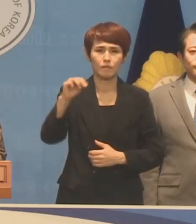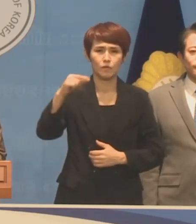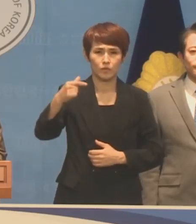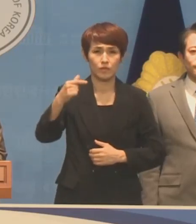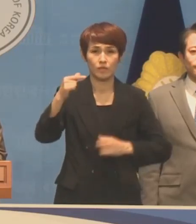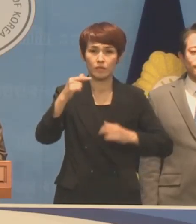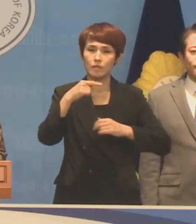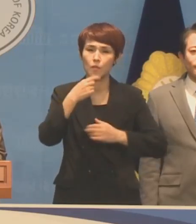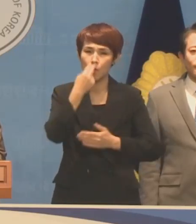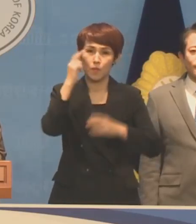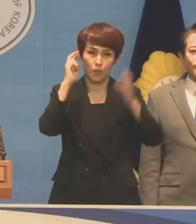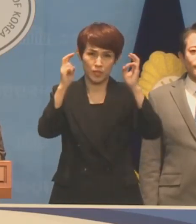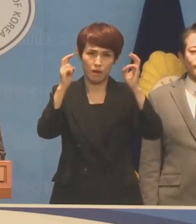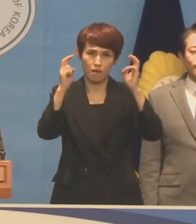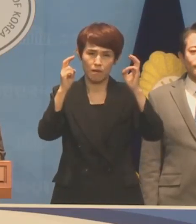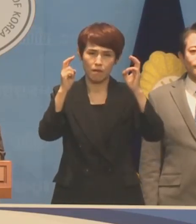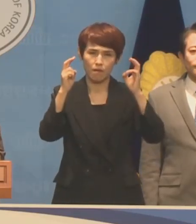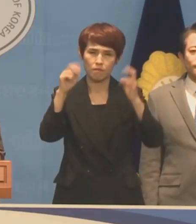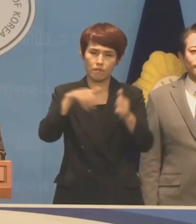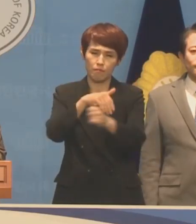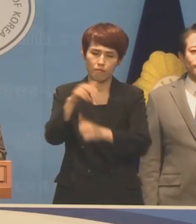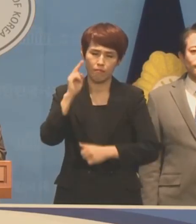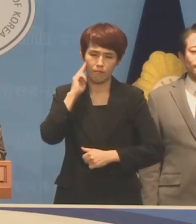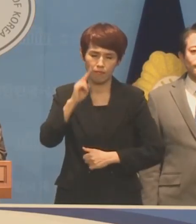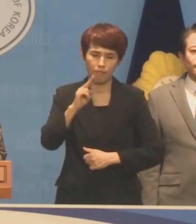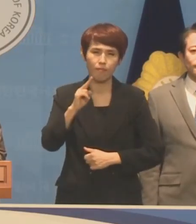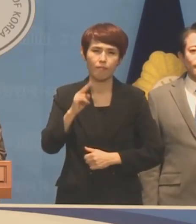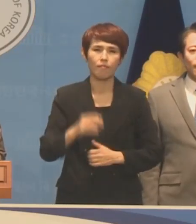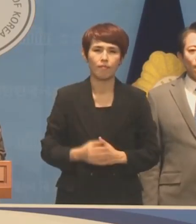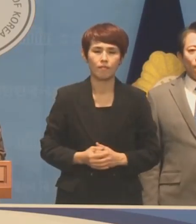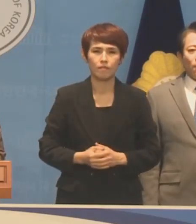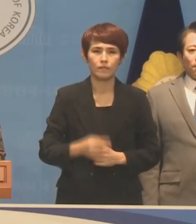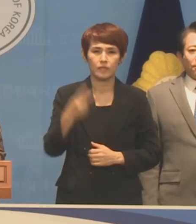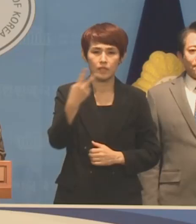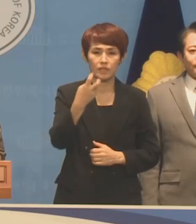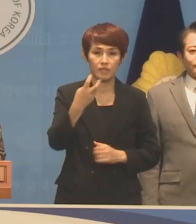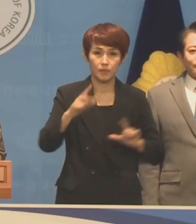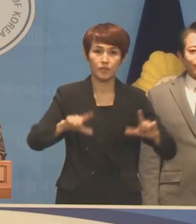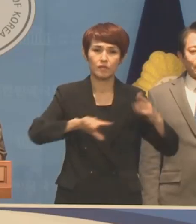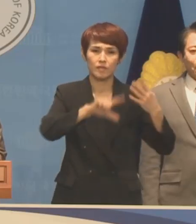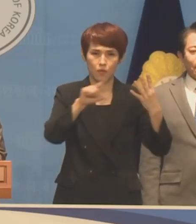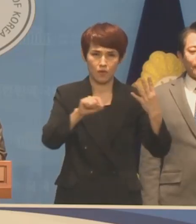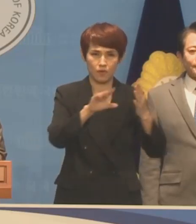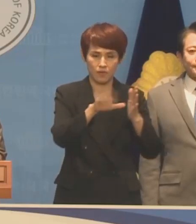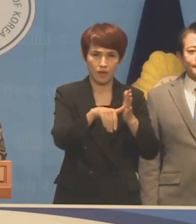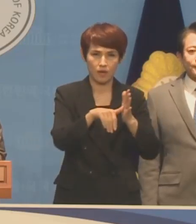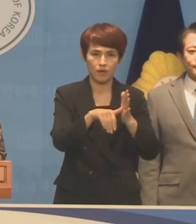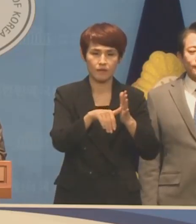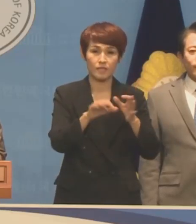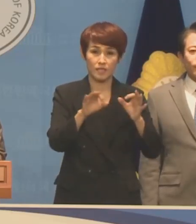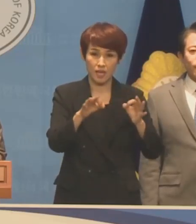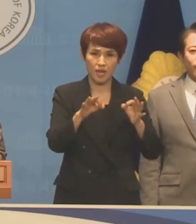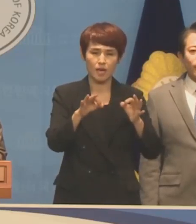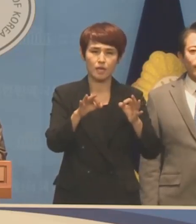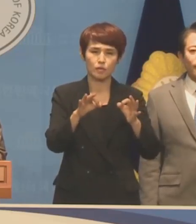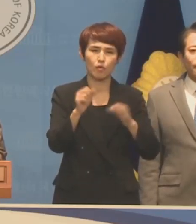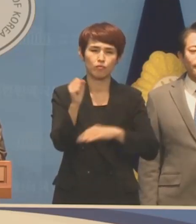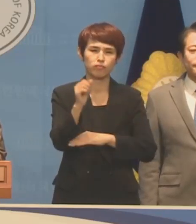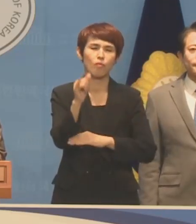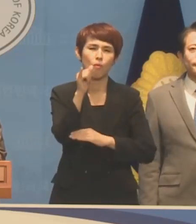MG손해보험이 생사의 기로에 서 있습니다. 2022년 4월 부실금융기관으로 지정된